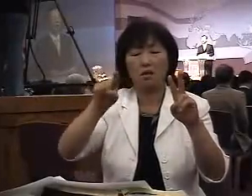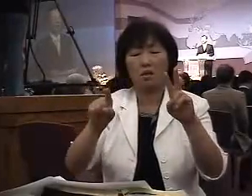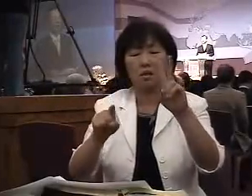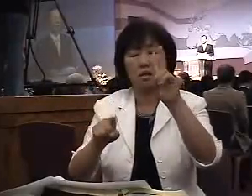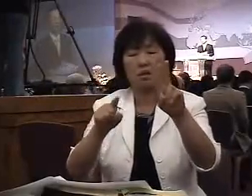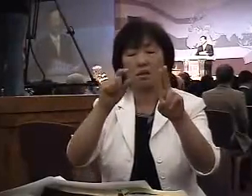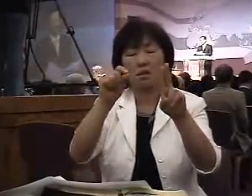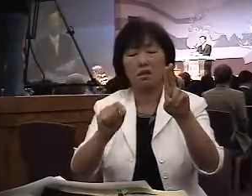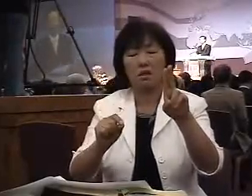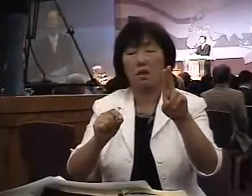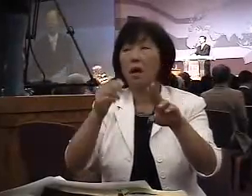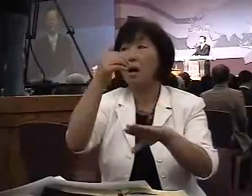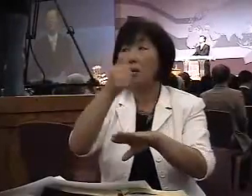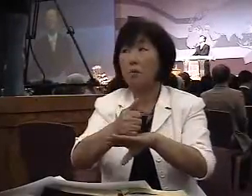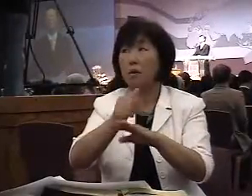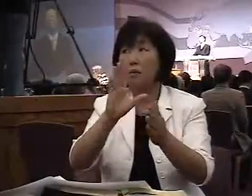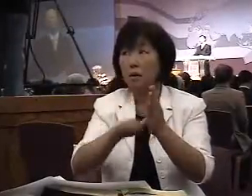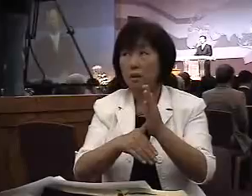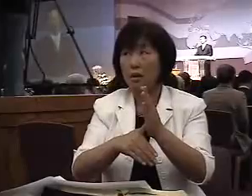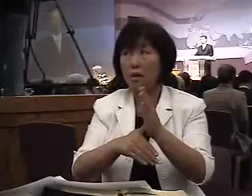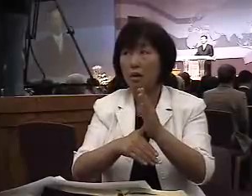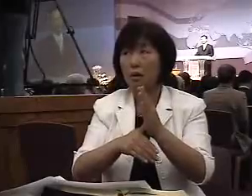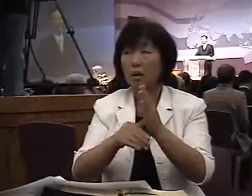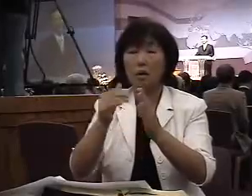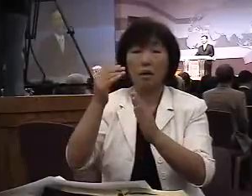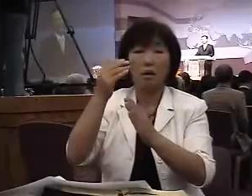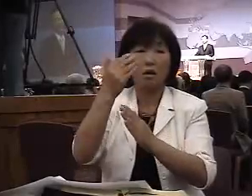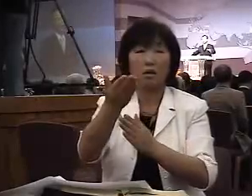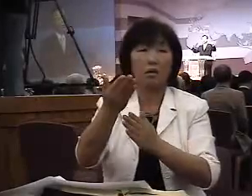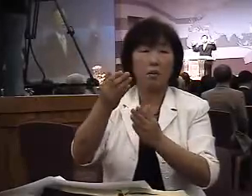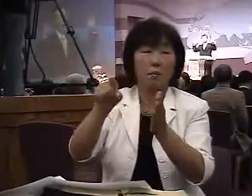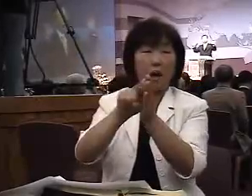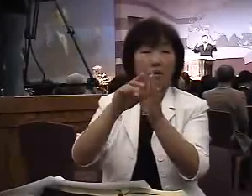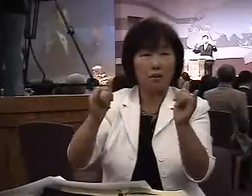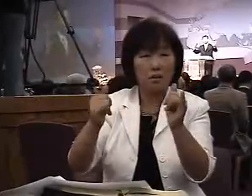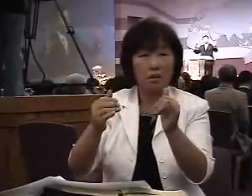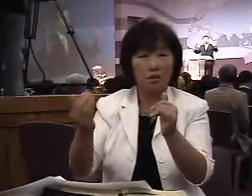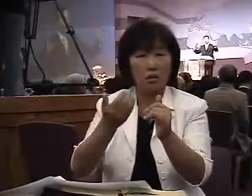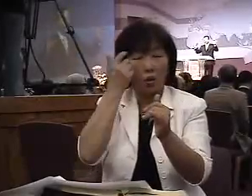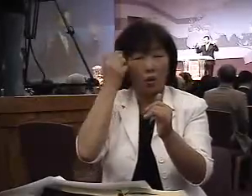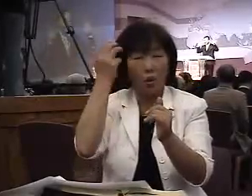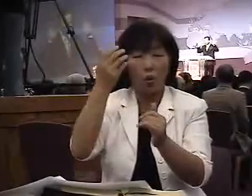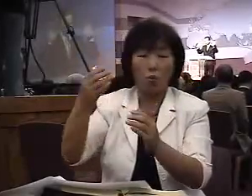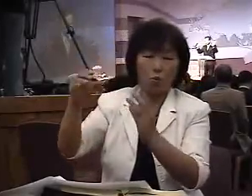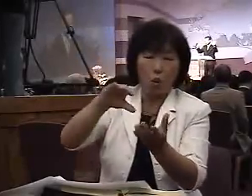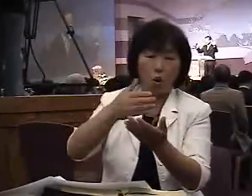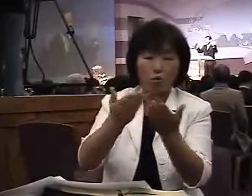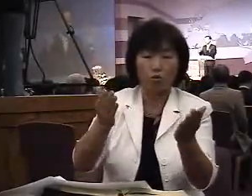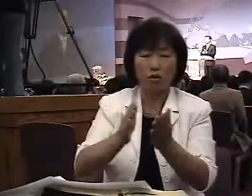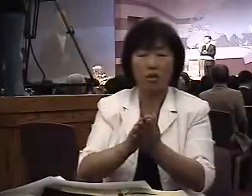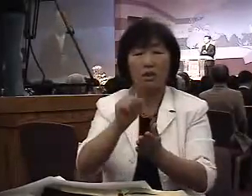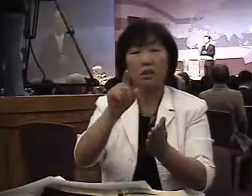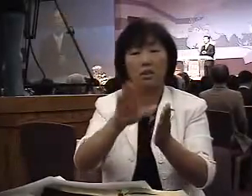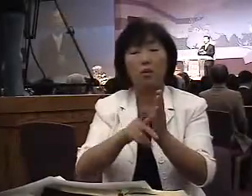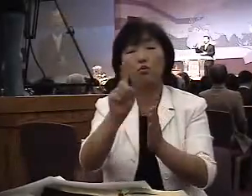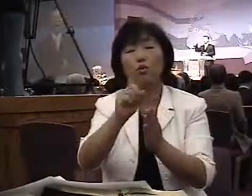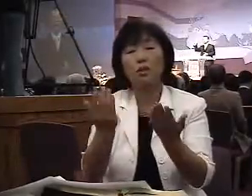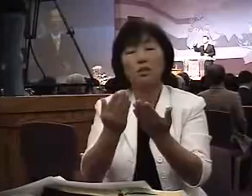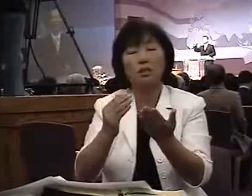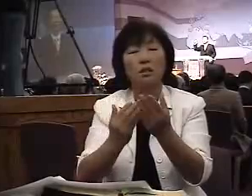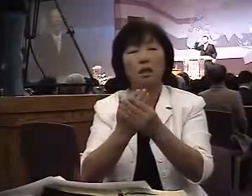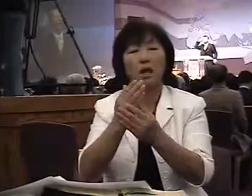당신의 영을 당신의 백성들에게 부어주신다고 하십니다. 성령을 부어주시는데 그때 무슨 일이 일어날